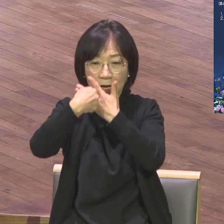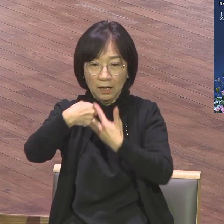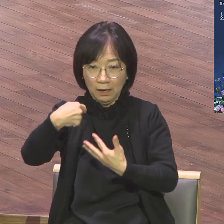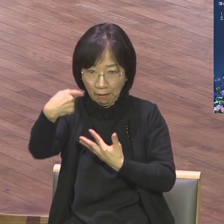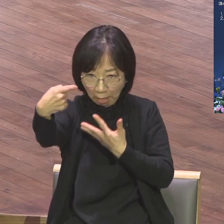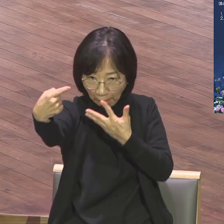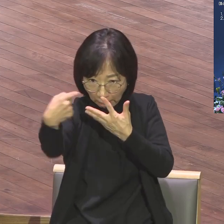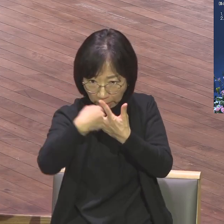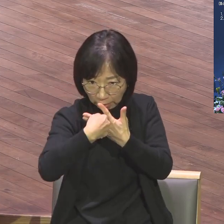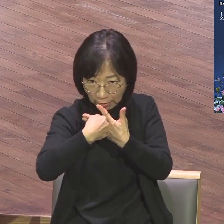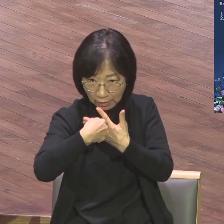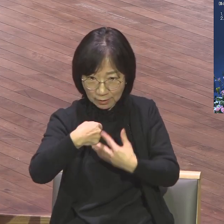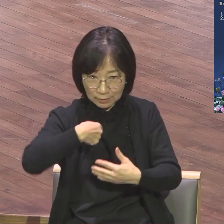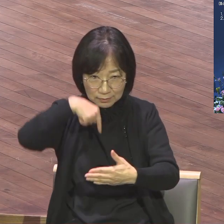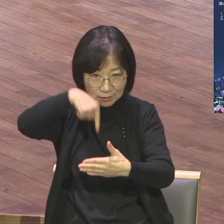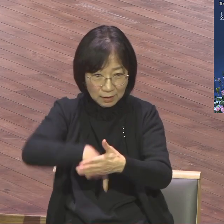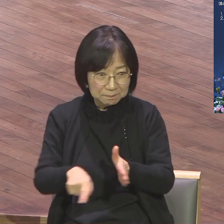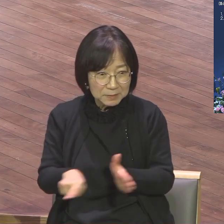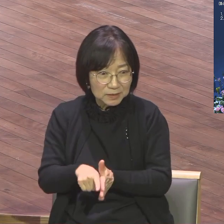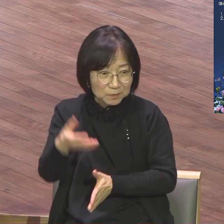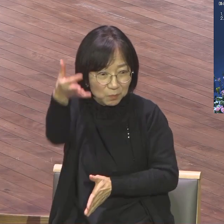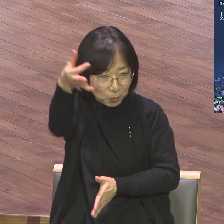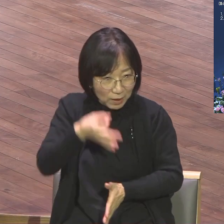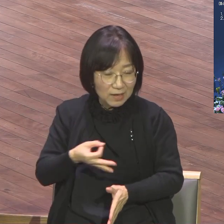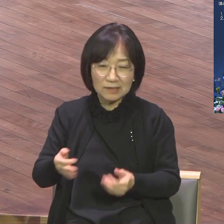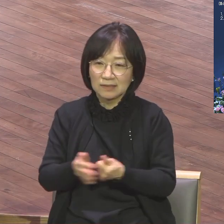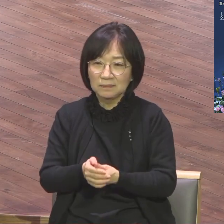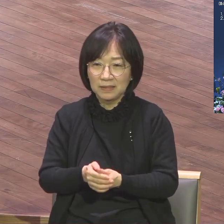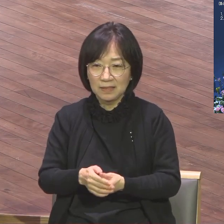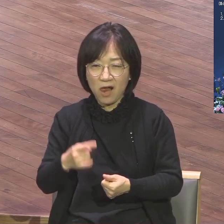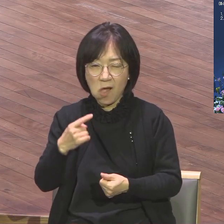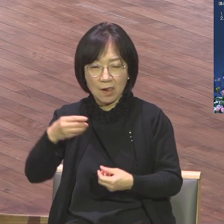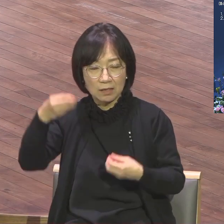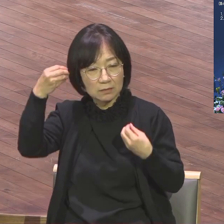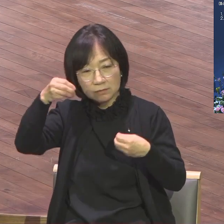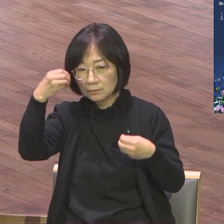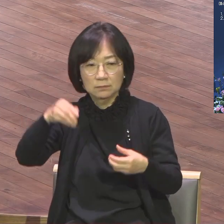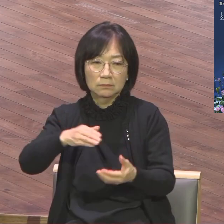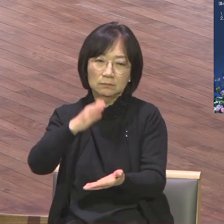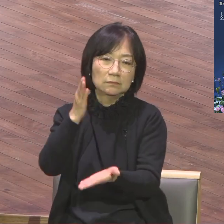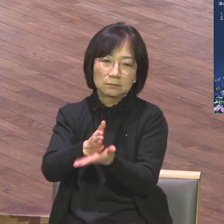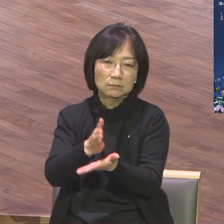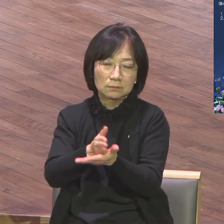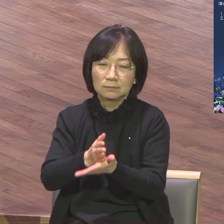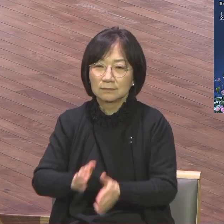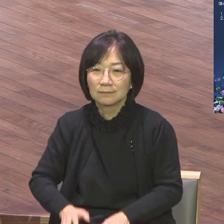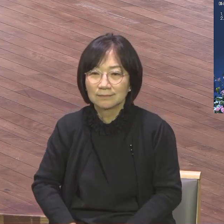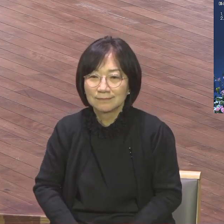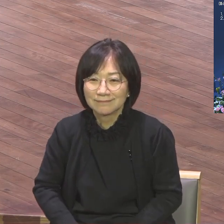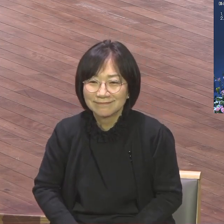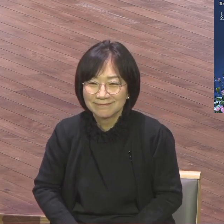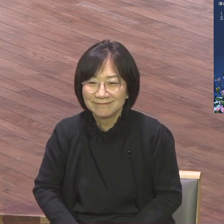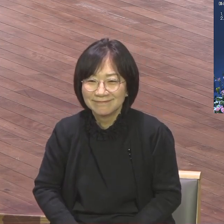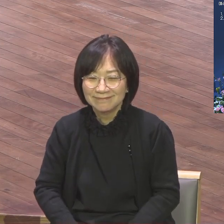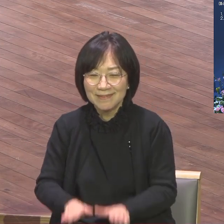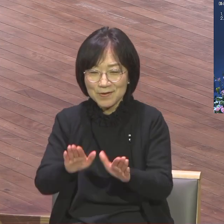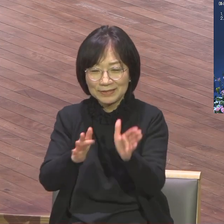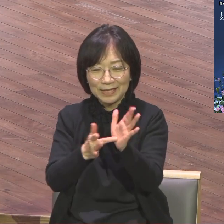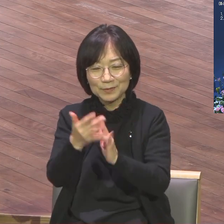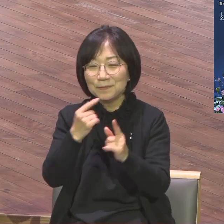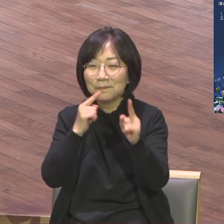하나님은 우리의 온전한 믿음을 원하신다는 사실을 기억해야 돼요. 두려워하지 말고 믿기만